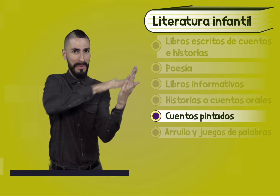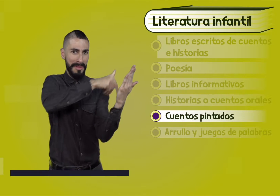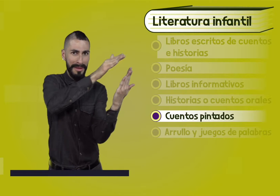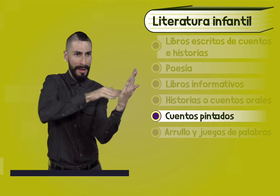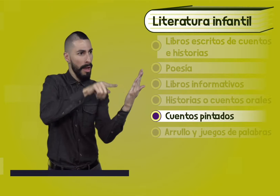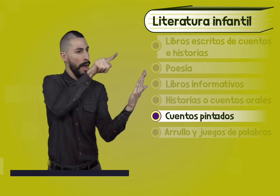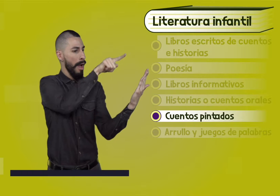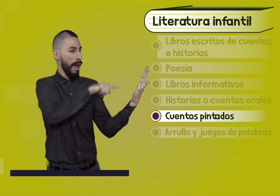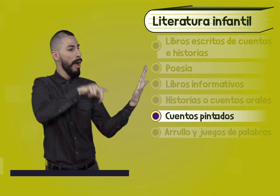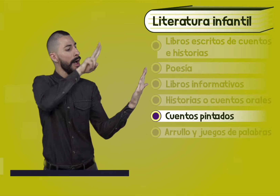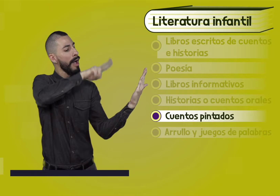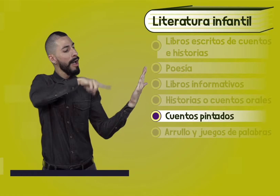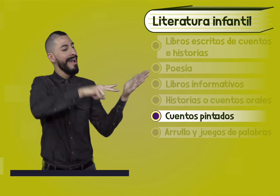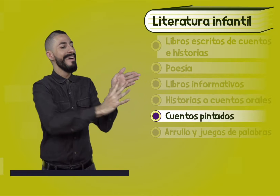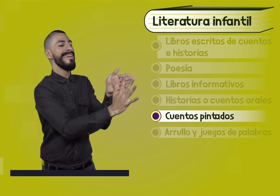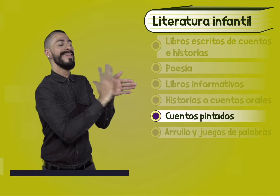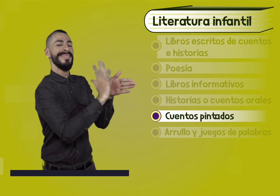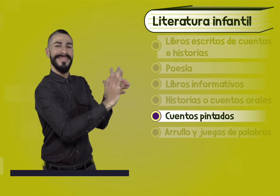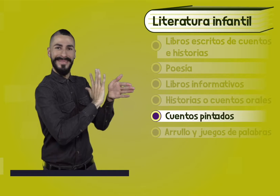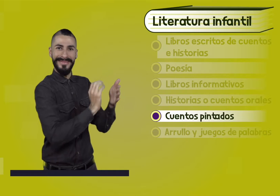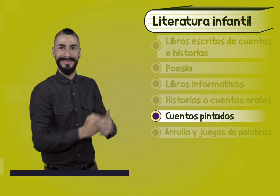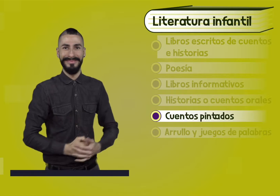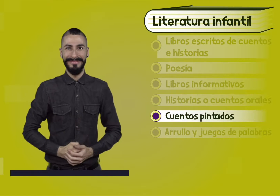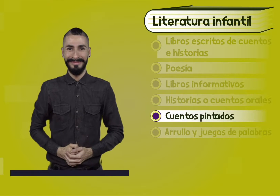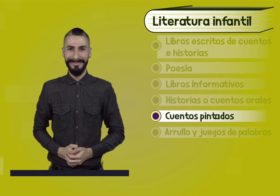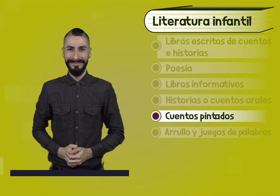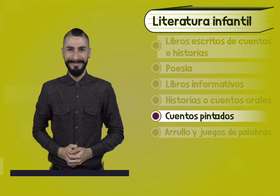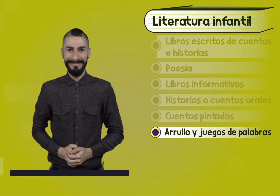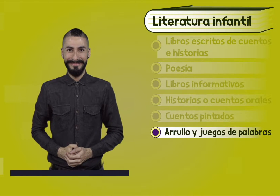textos escritos, donde la secuencia de imágenes presenta la historia.